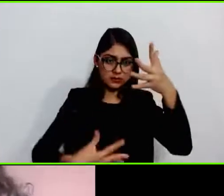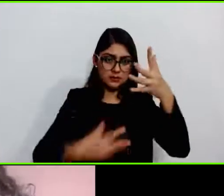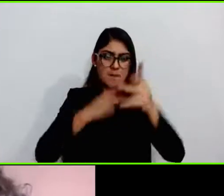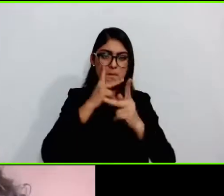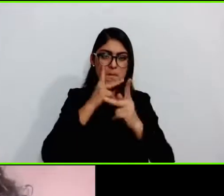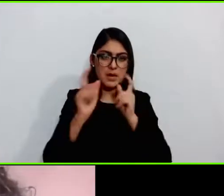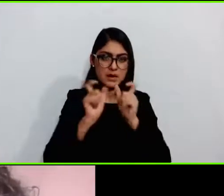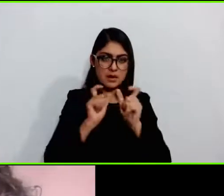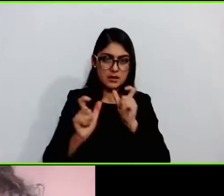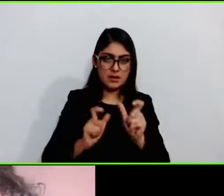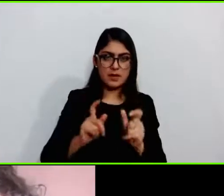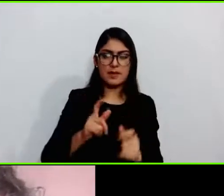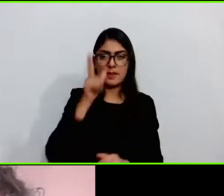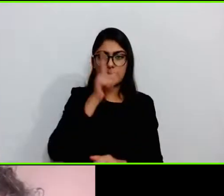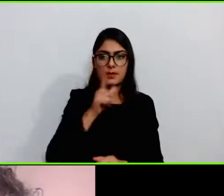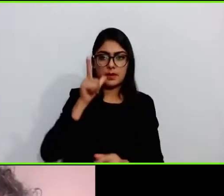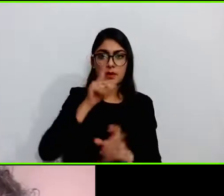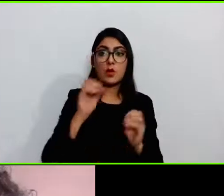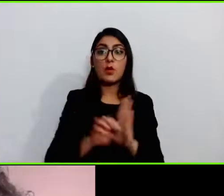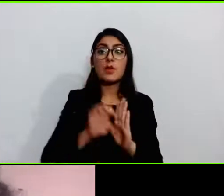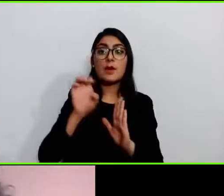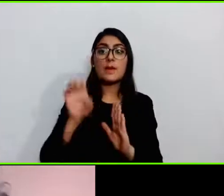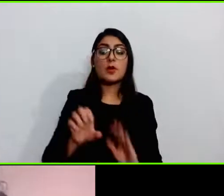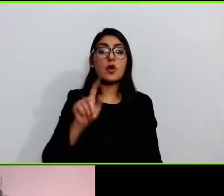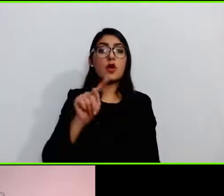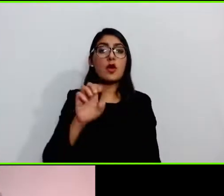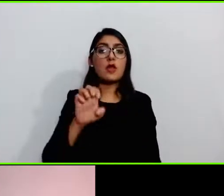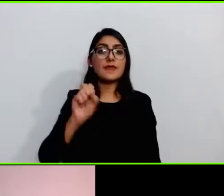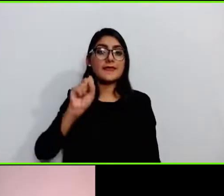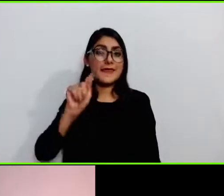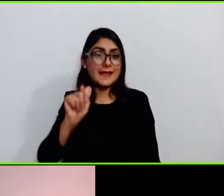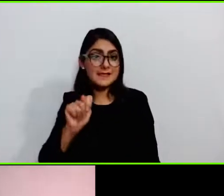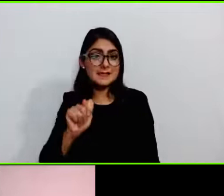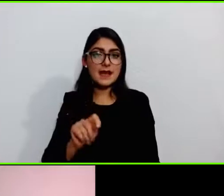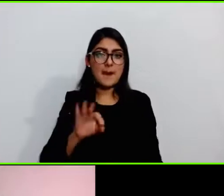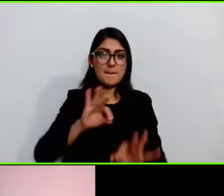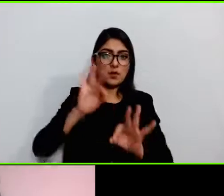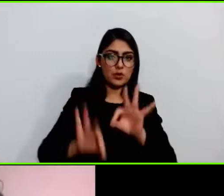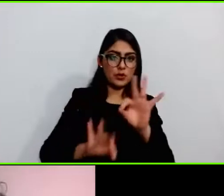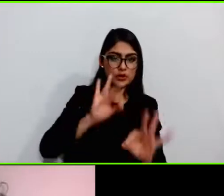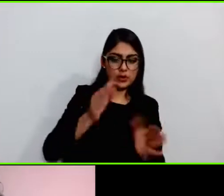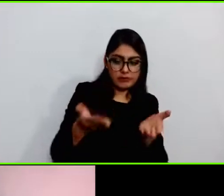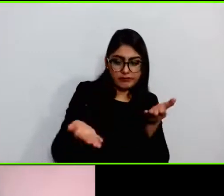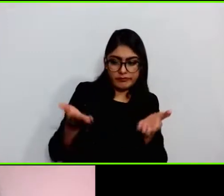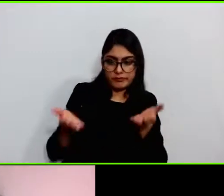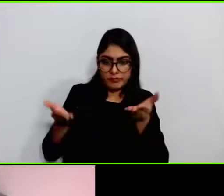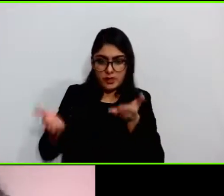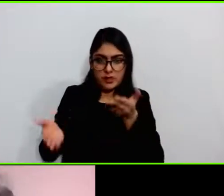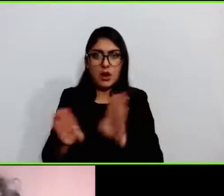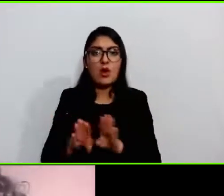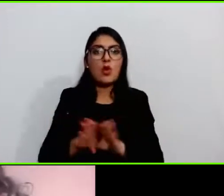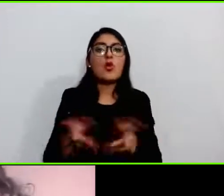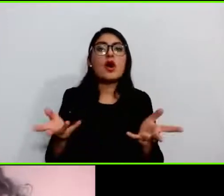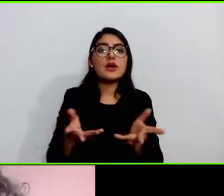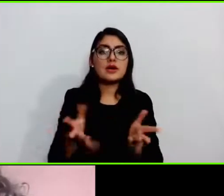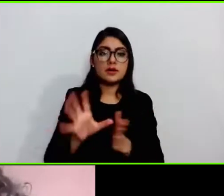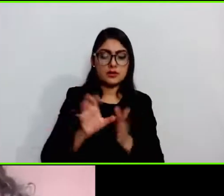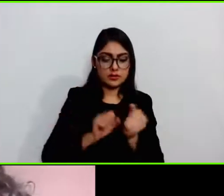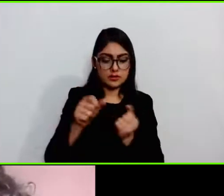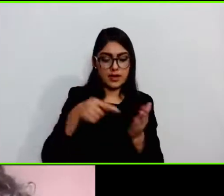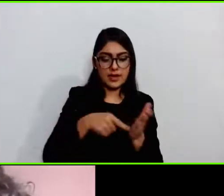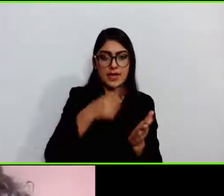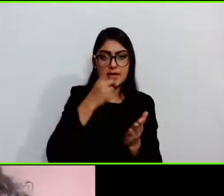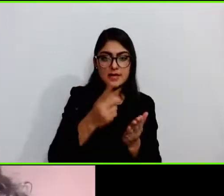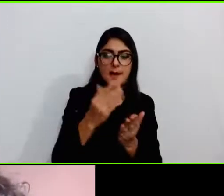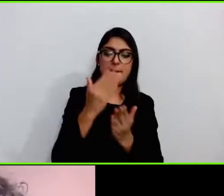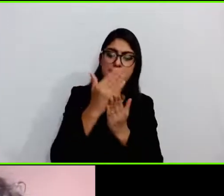cómo aplicar un test de proporcionalidad, por ejemplo, ¿no? ¿Cuáles son los pasos? ¿Cuál es la práctica jurisdiccional? ¿En qué consiste cada uno de los pasos?